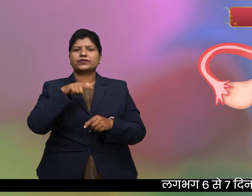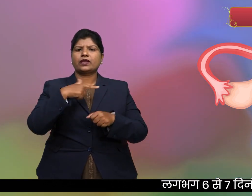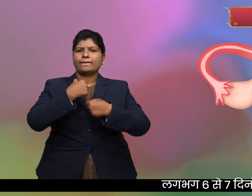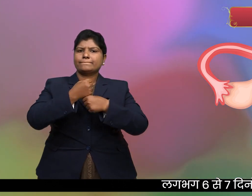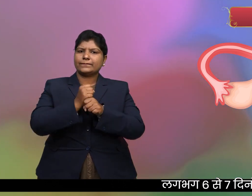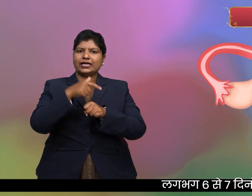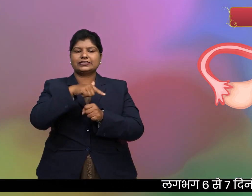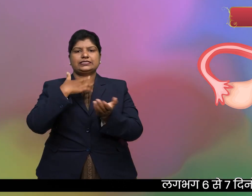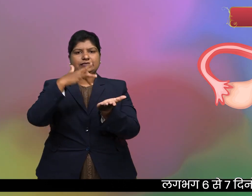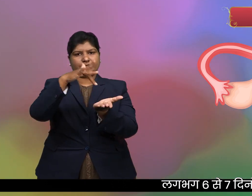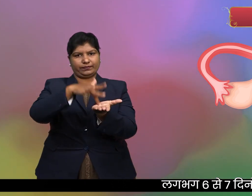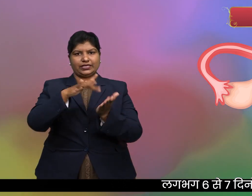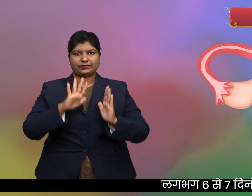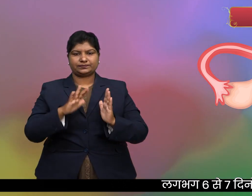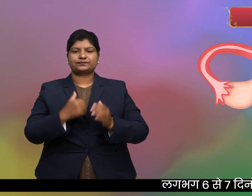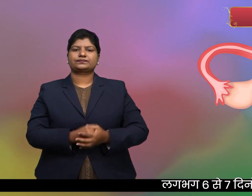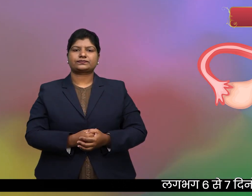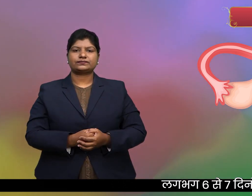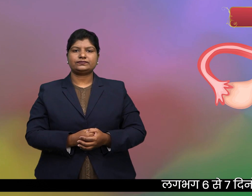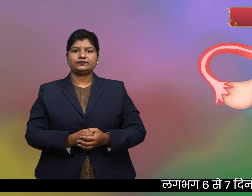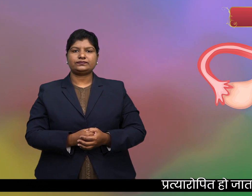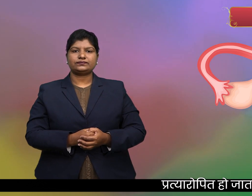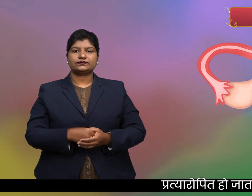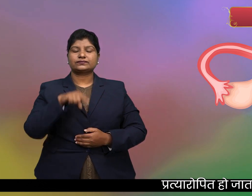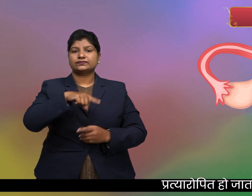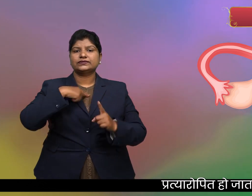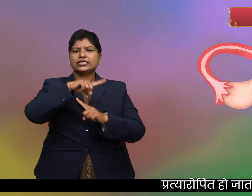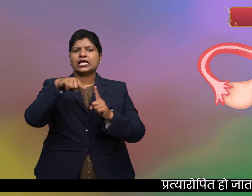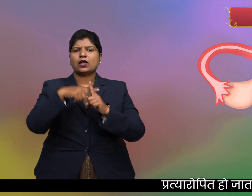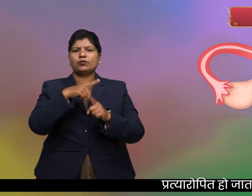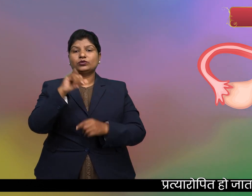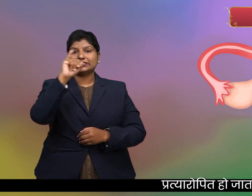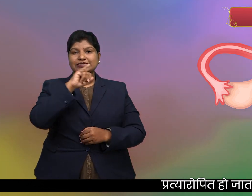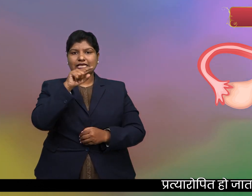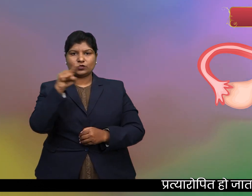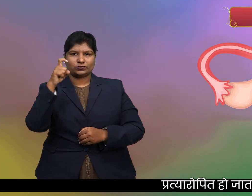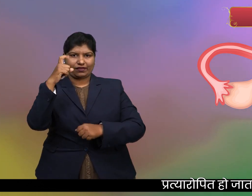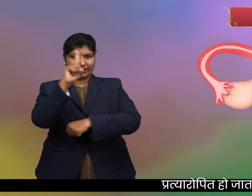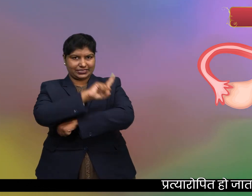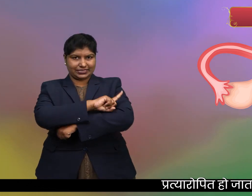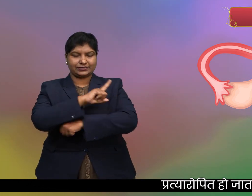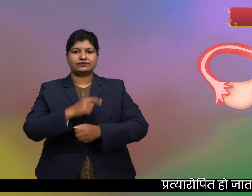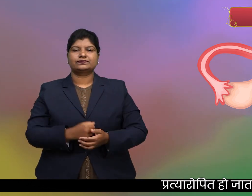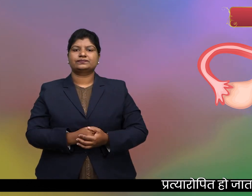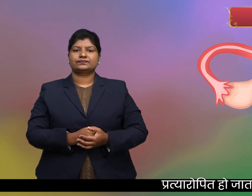लगभग 6 से 7 दिनों में प्रत्यारोपित हो जाता है।